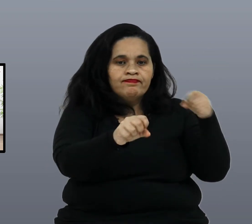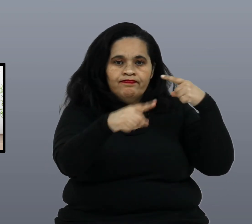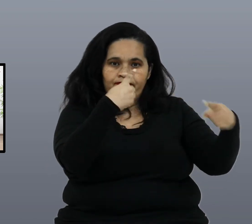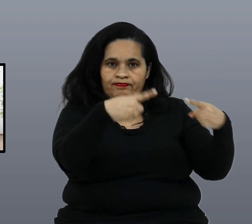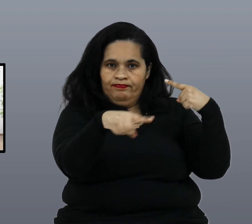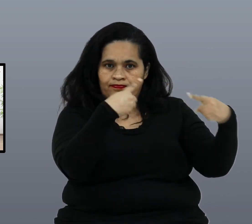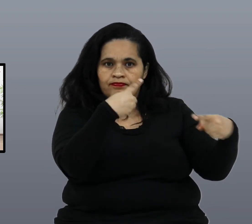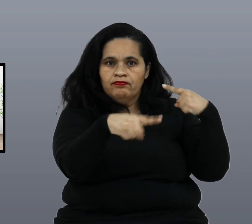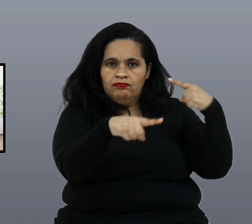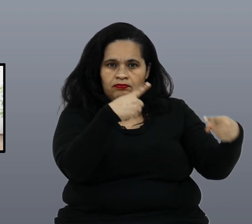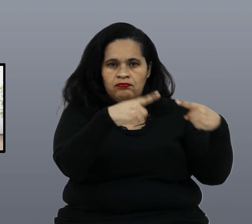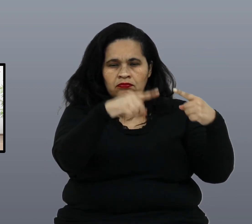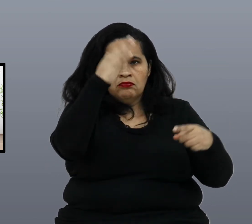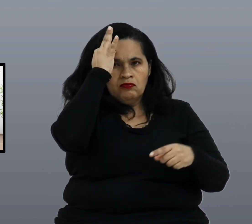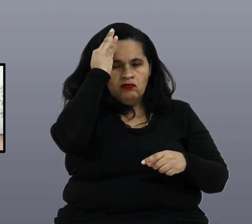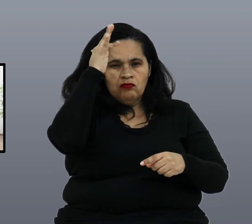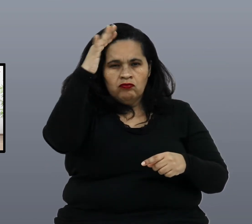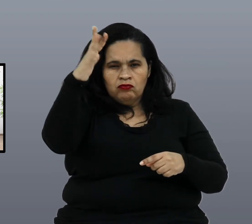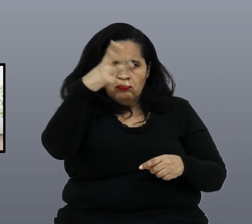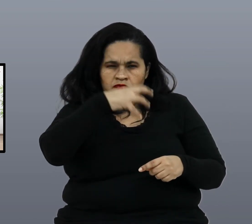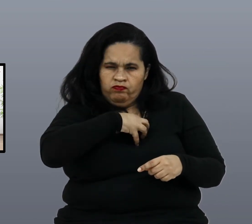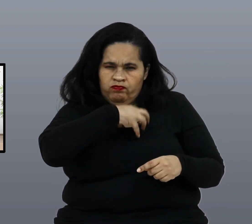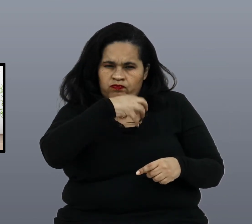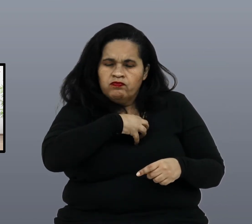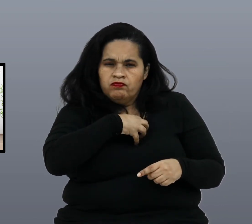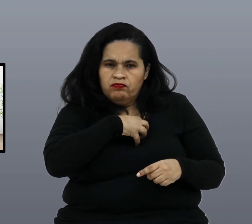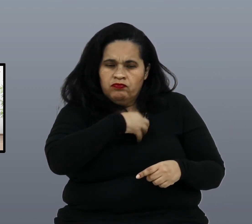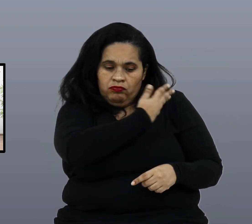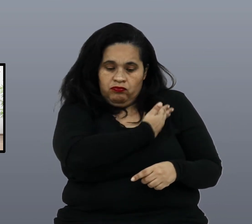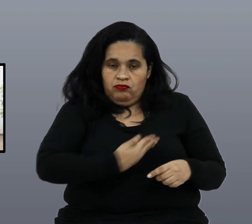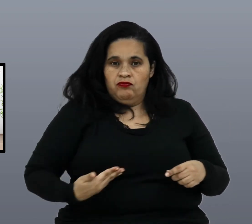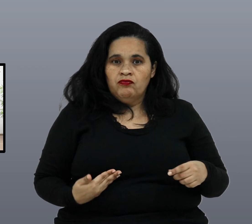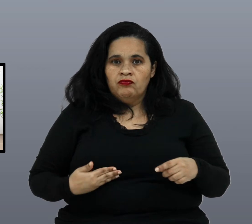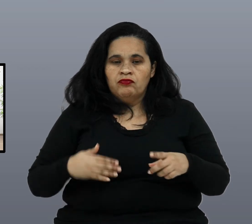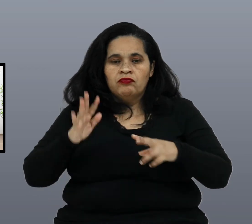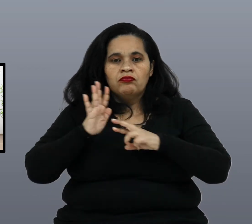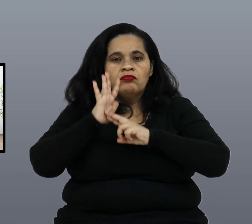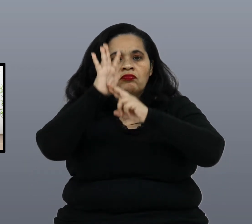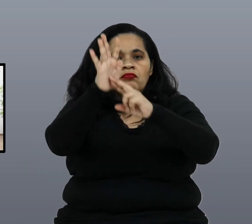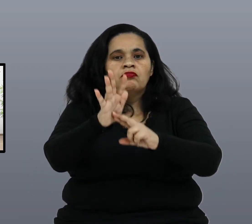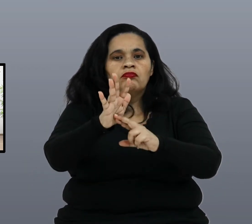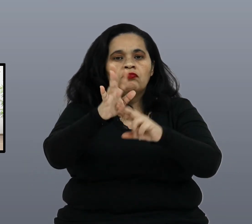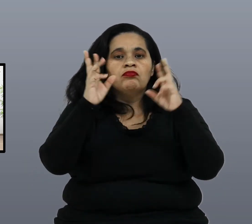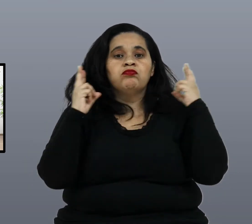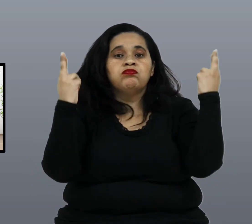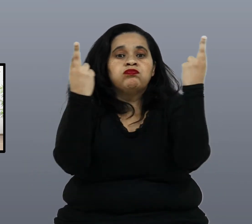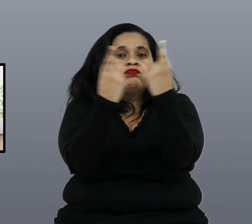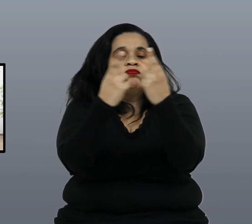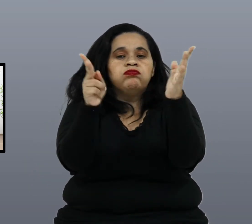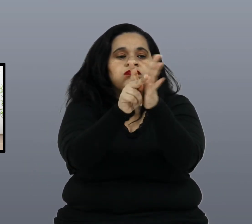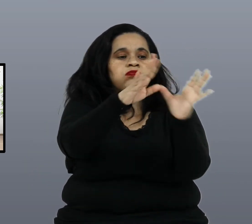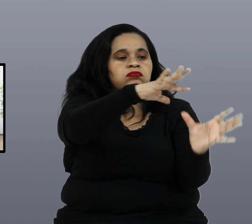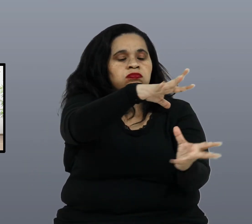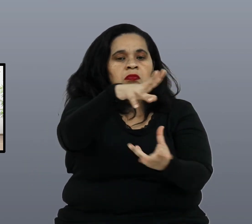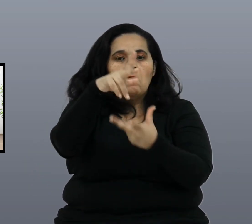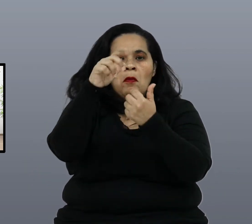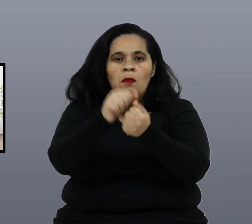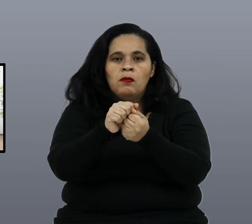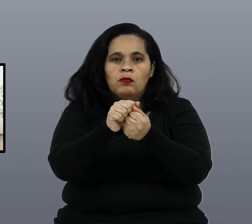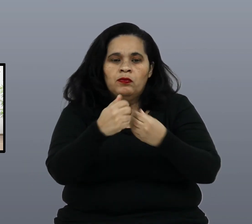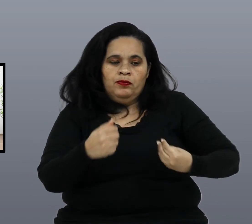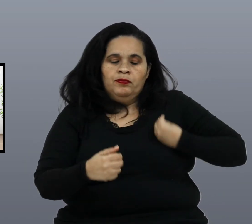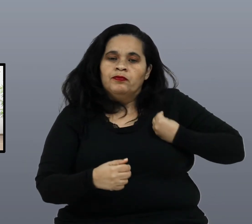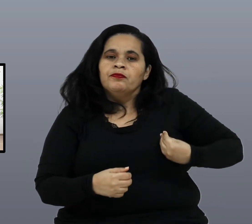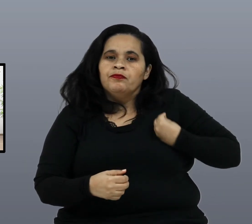uma filosofia, uma maneira de ser, de governar, que representa todos os reinos da terra desse tempo em que nós estamos vivendo.